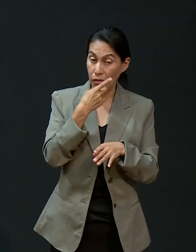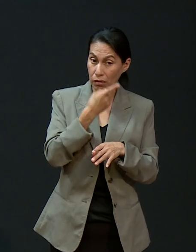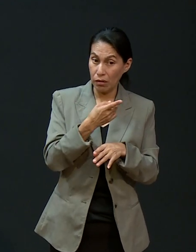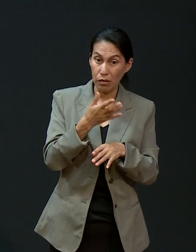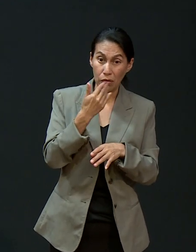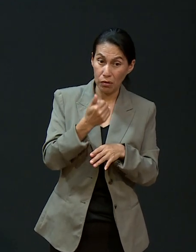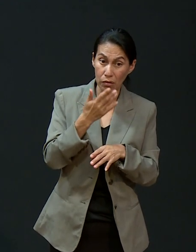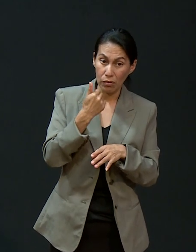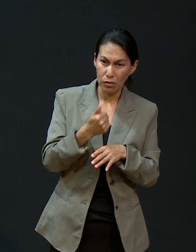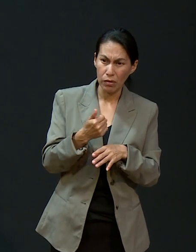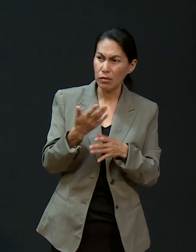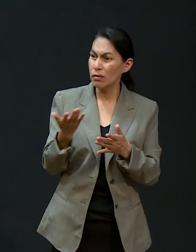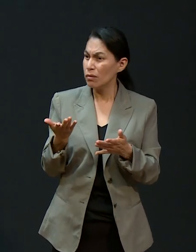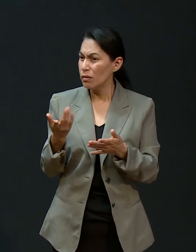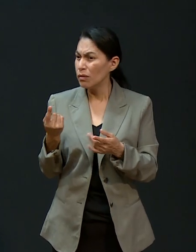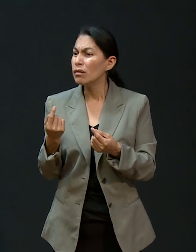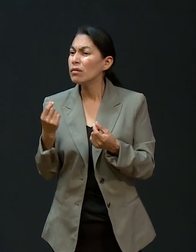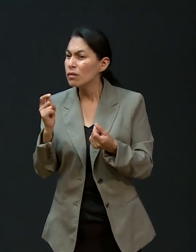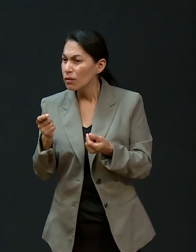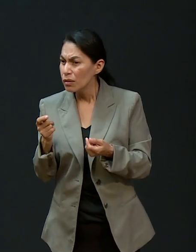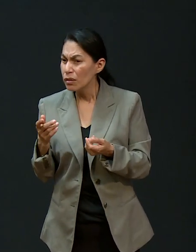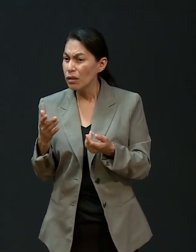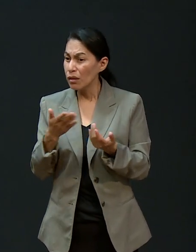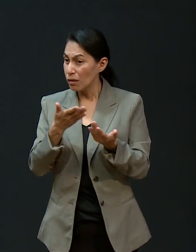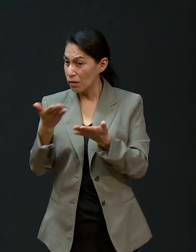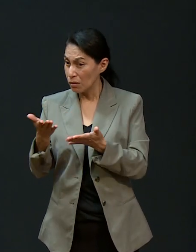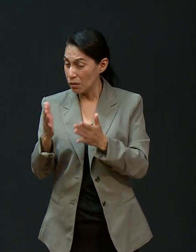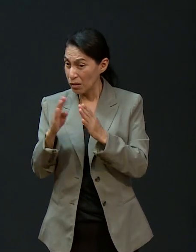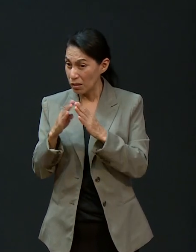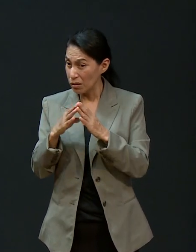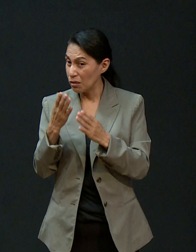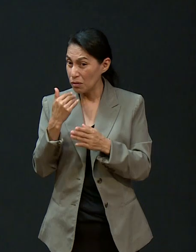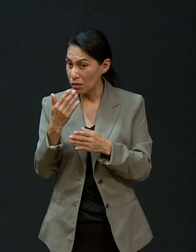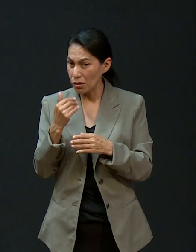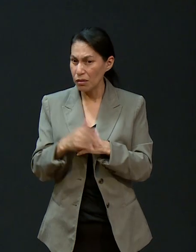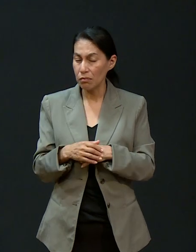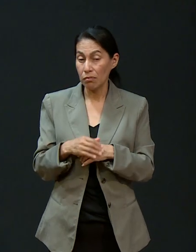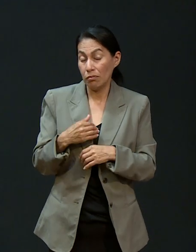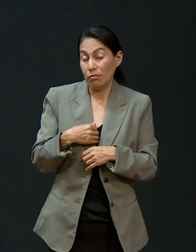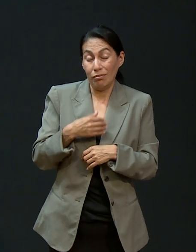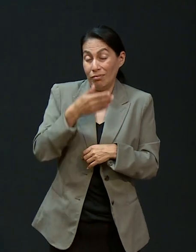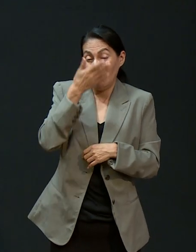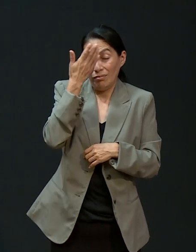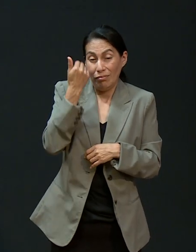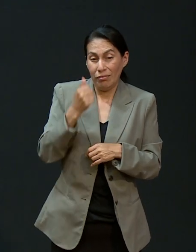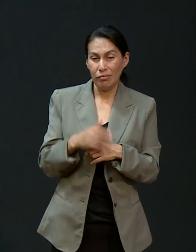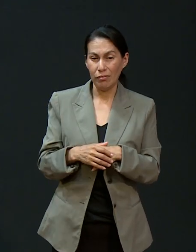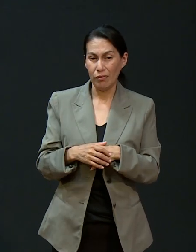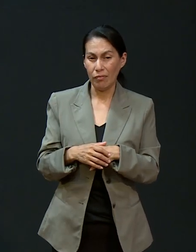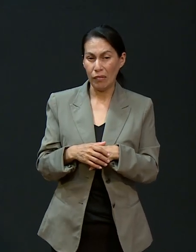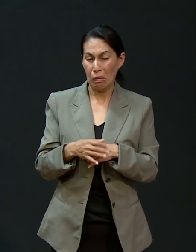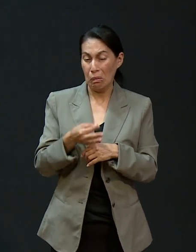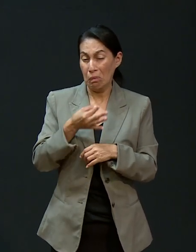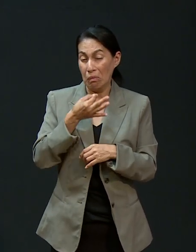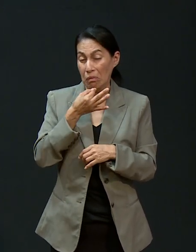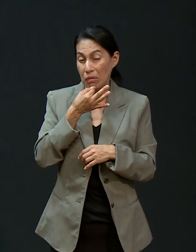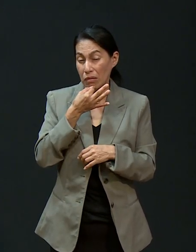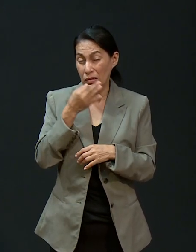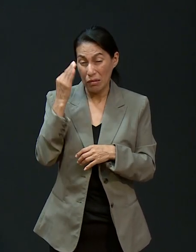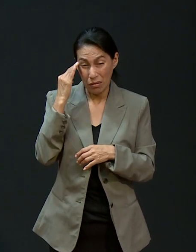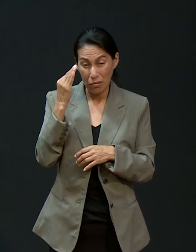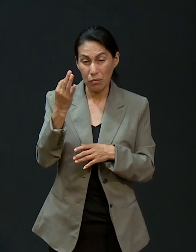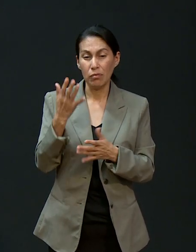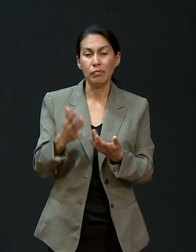No, no encuentro, no encuentro. Y yo Francisco, ¿qué va a pasar? Llegamos allá y no tenemos casa. No sé cuántos días faltaban,